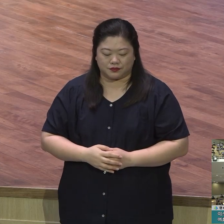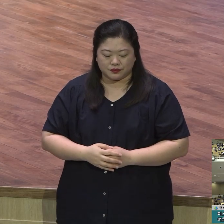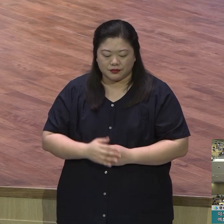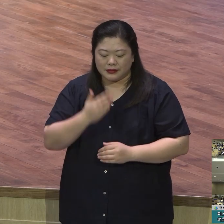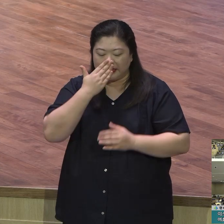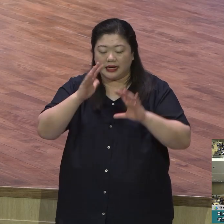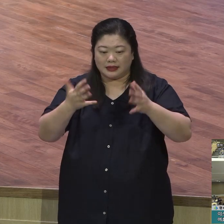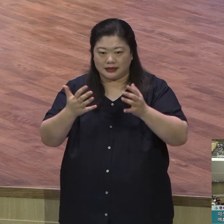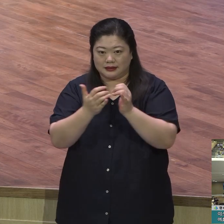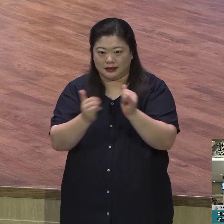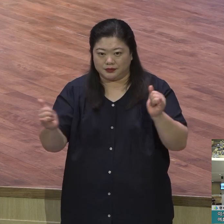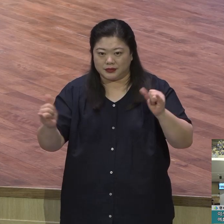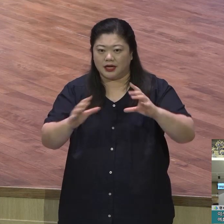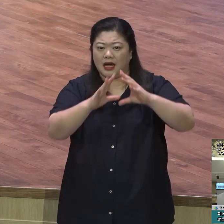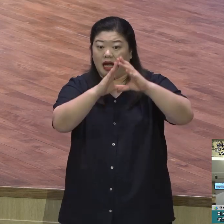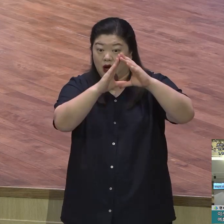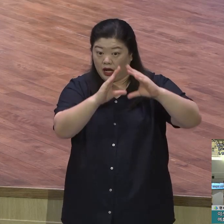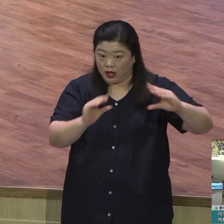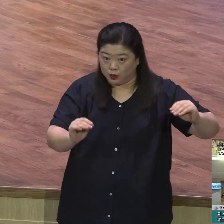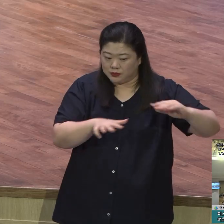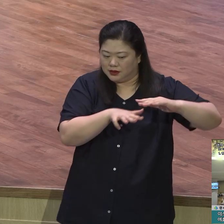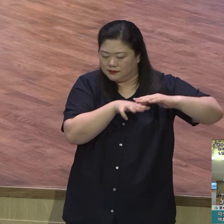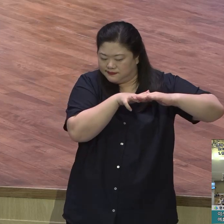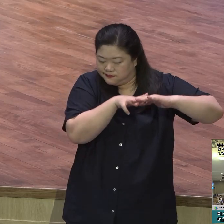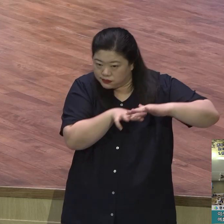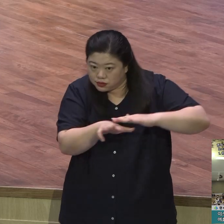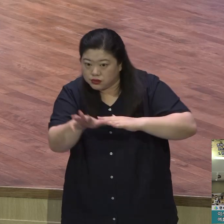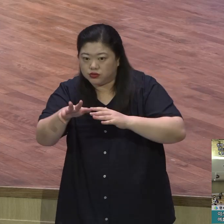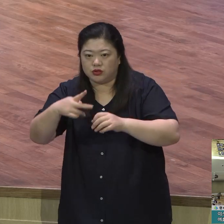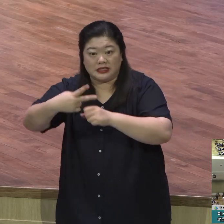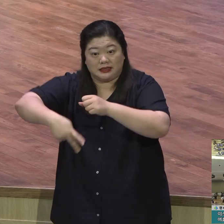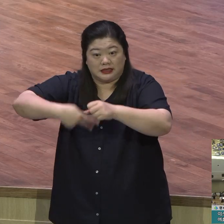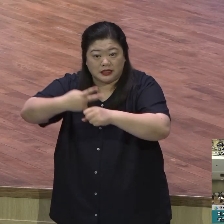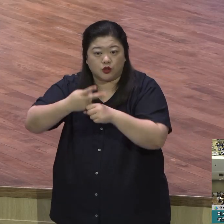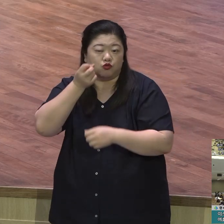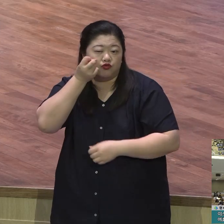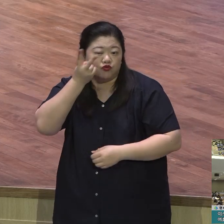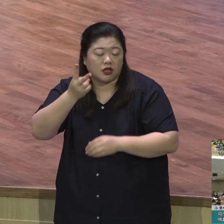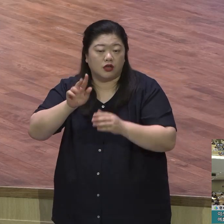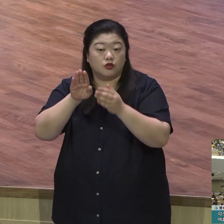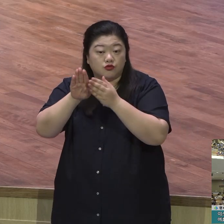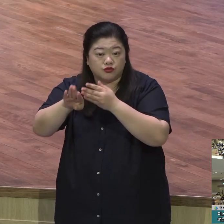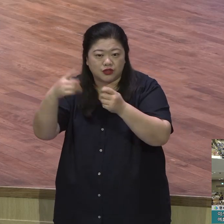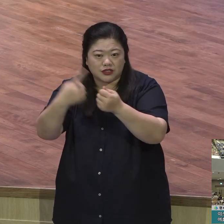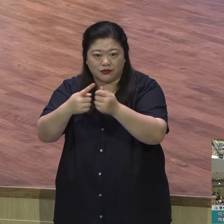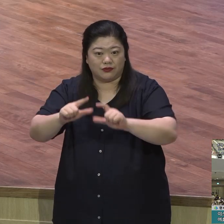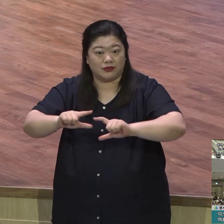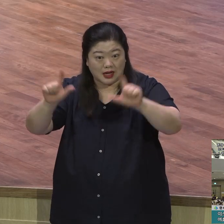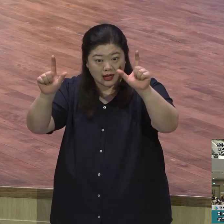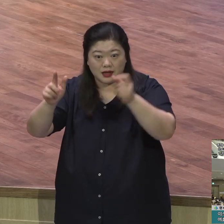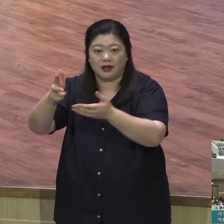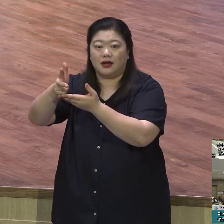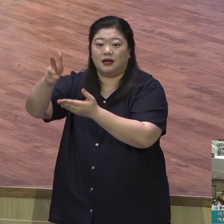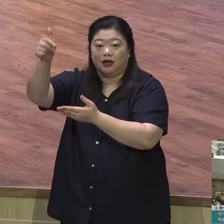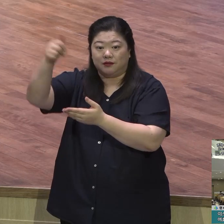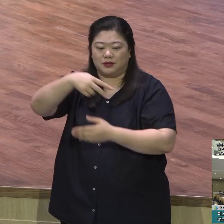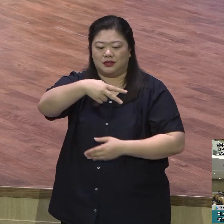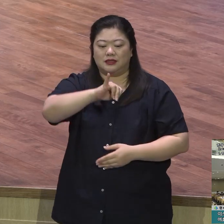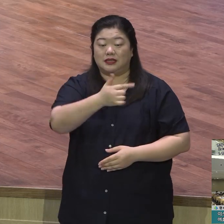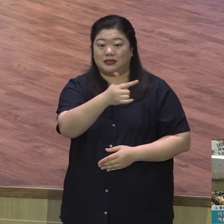이스라엘 자순이 애급당에서 나온 후 둘째 해 둘째 달 첫째 날에 여호와께서 신의 광려